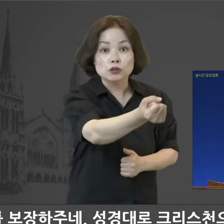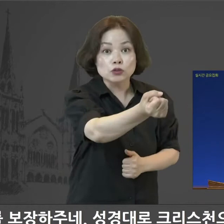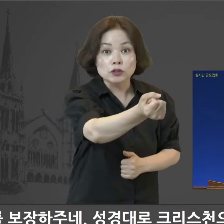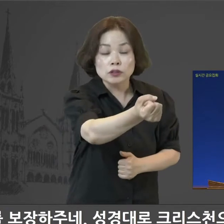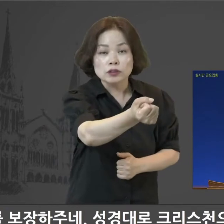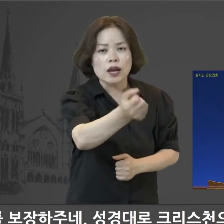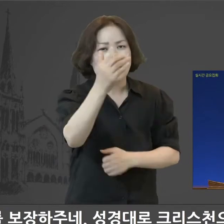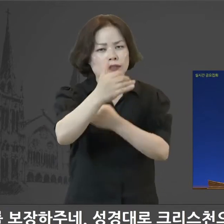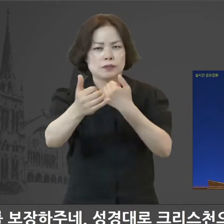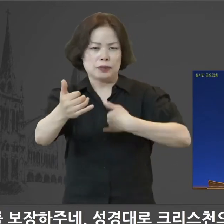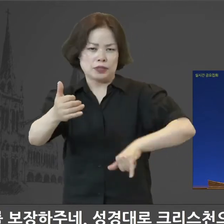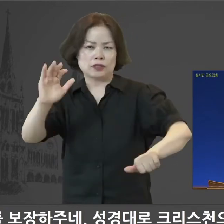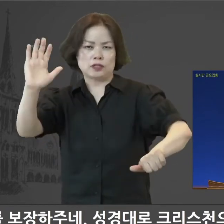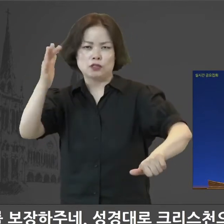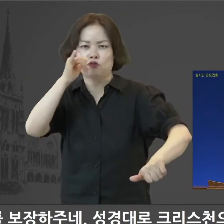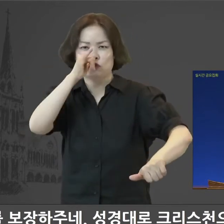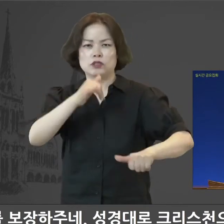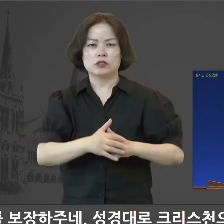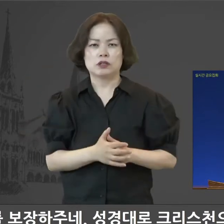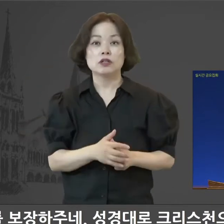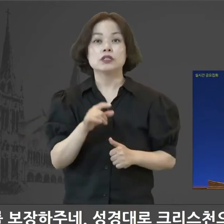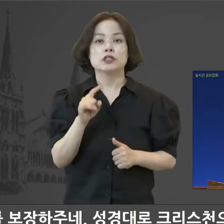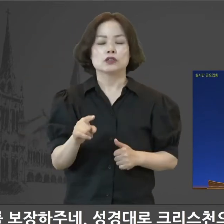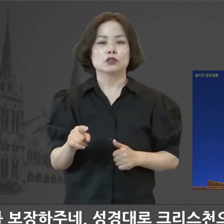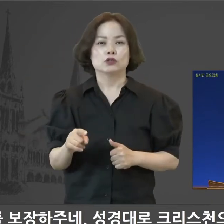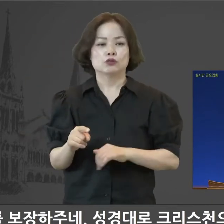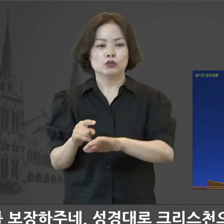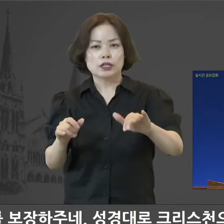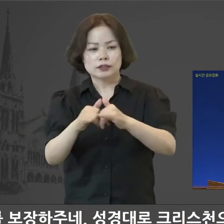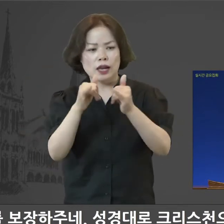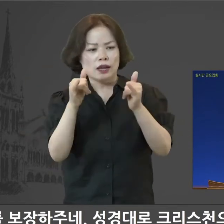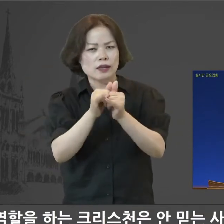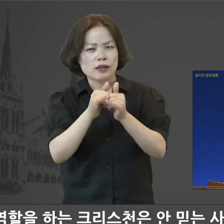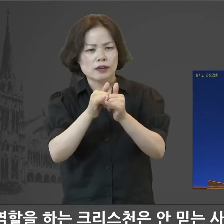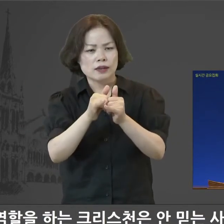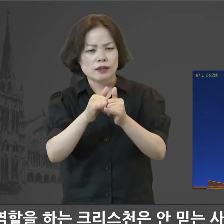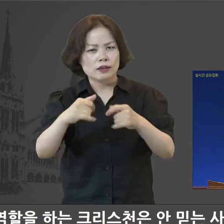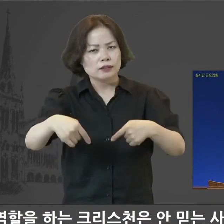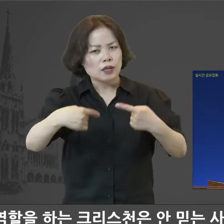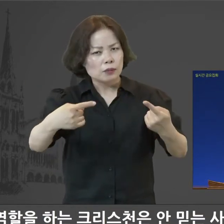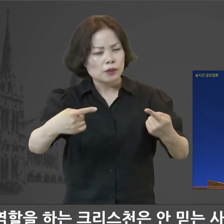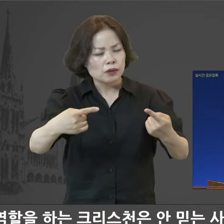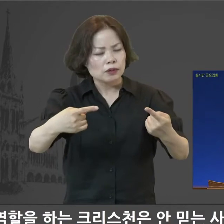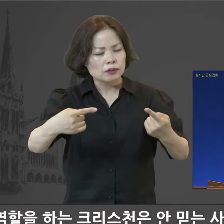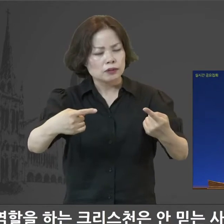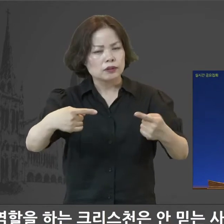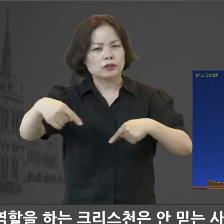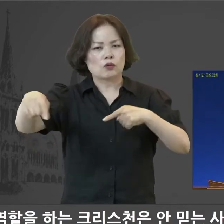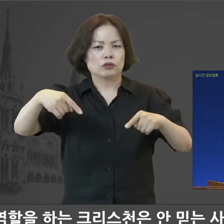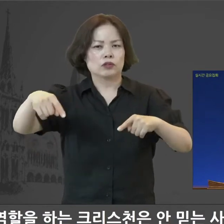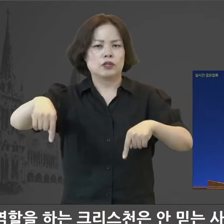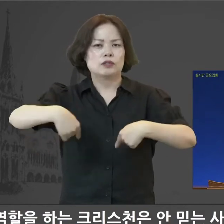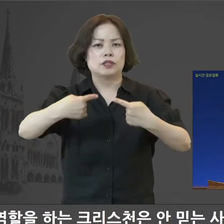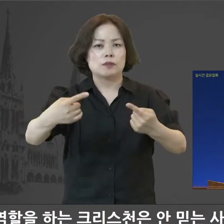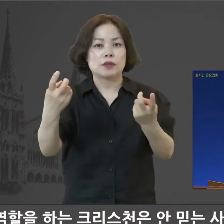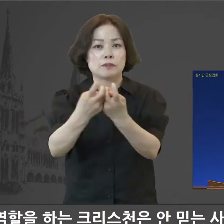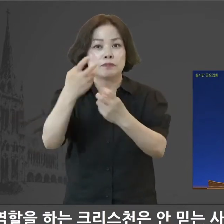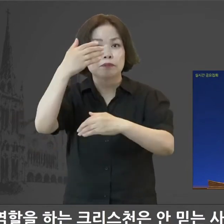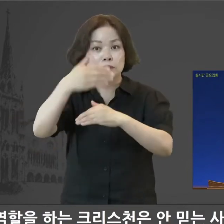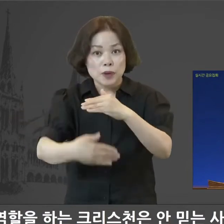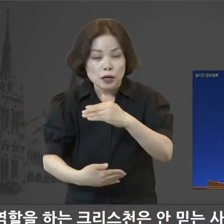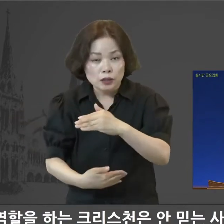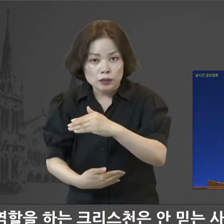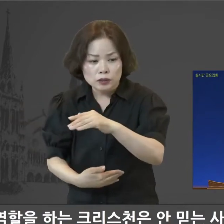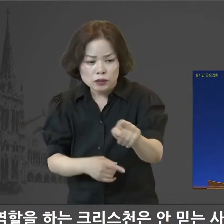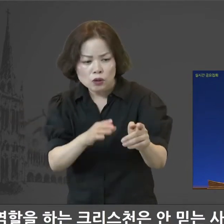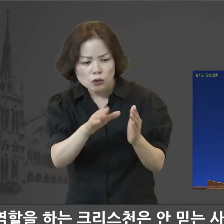그런 하나님의 자녀들인 거예요. 그게 바로 우리가 사회에 참여하고 정치에 참여하는 방식입니다. 그러니까 저런